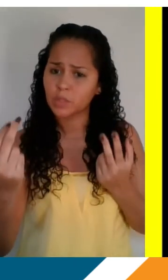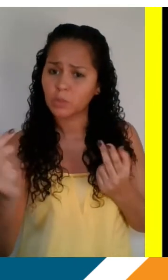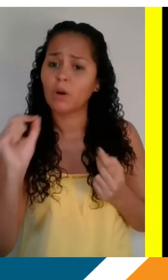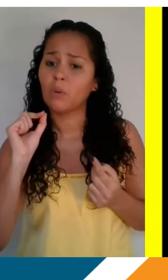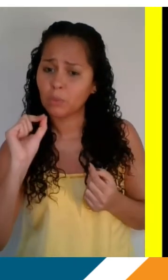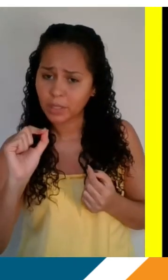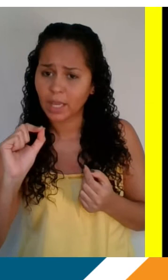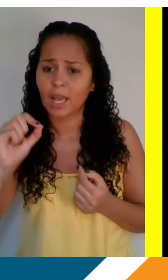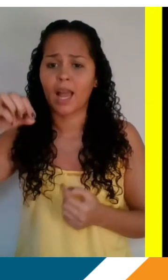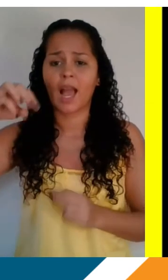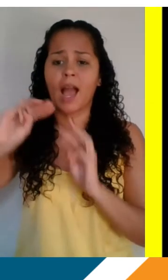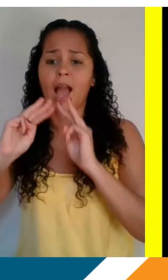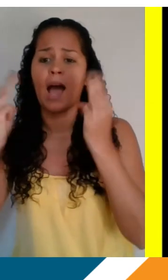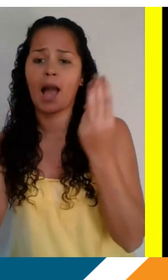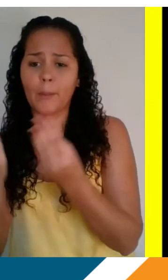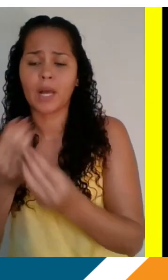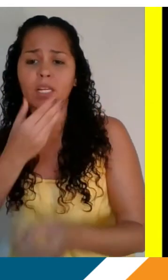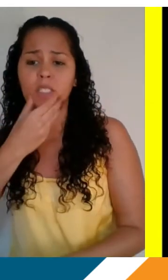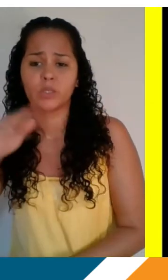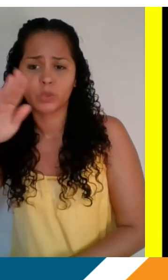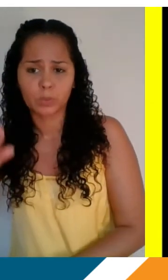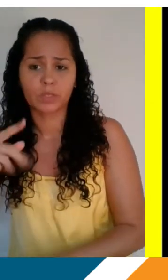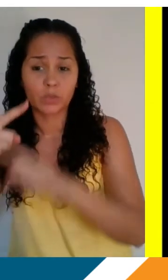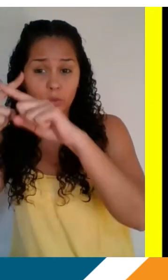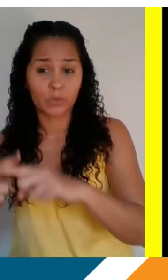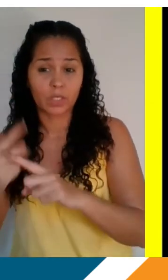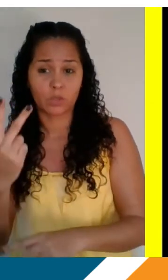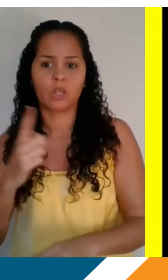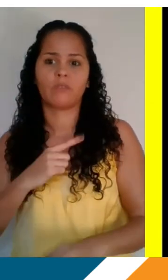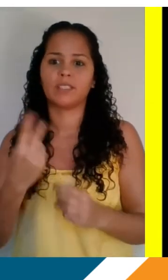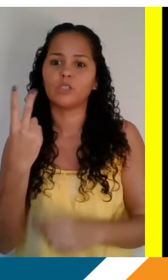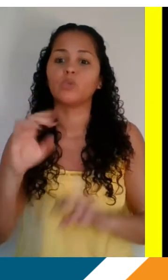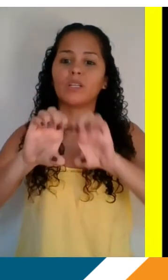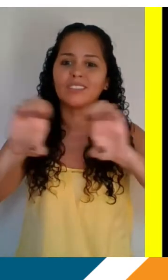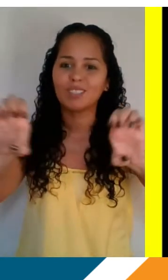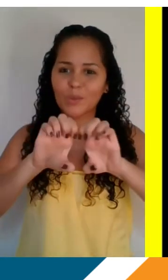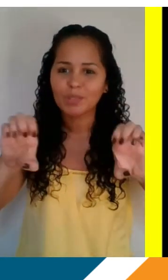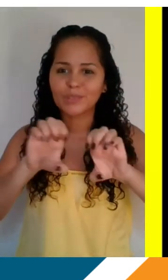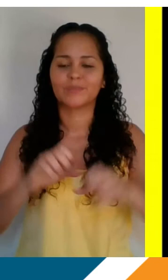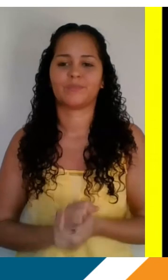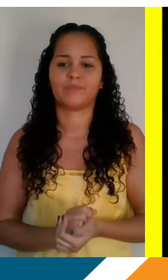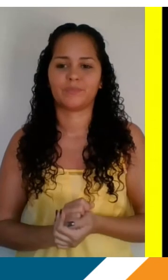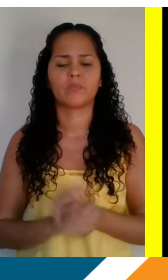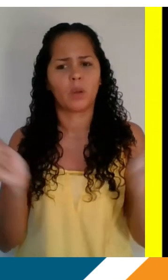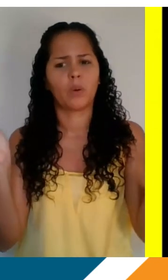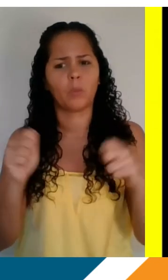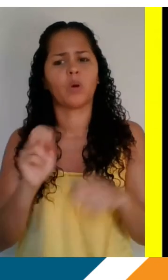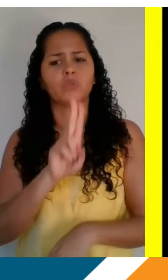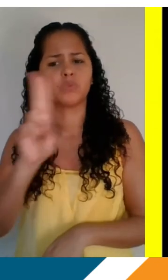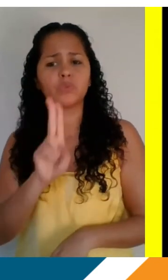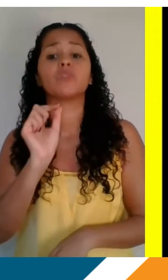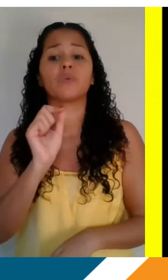menino vezes 2. Temos aqui, ó, 2 equações e 2 incógnitas. Podemos